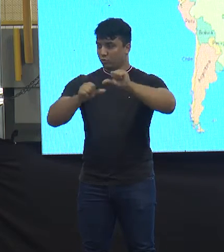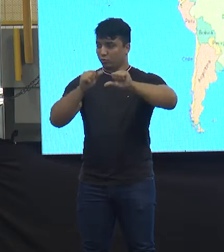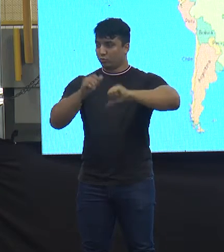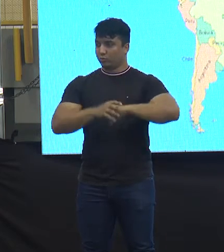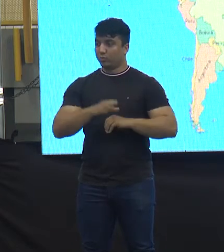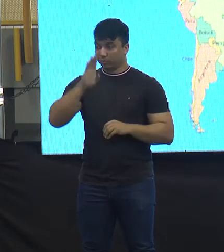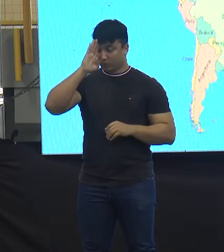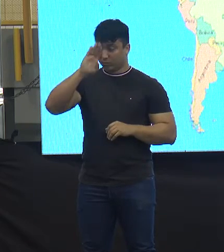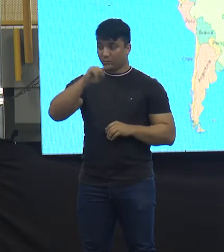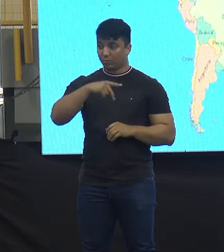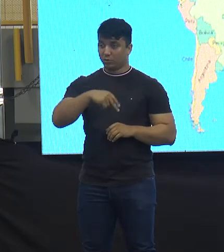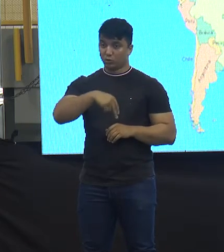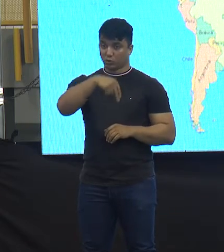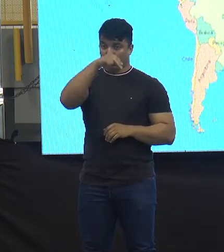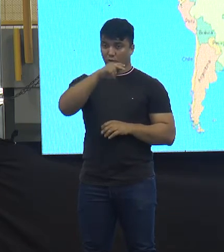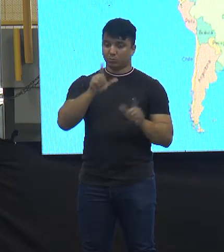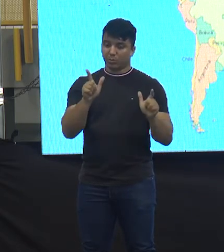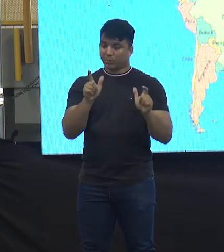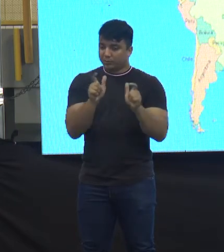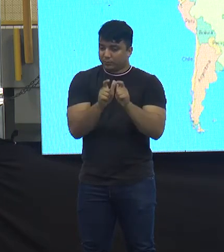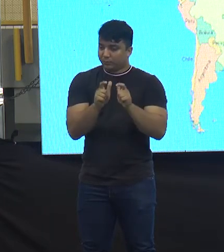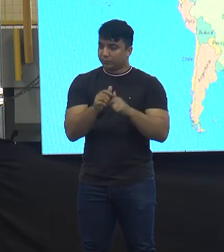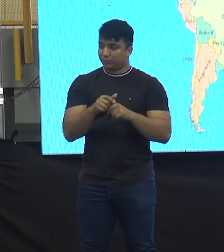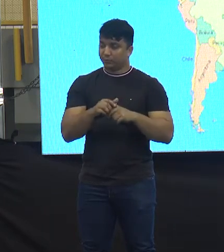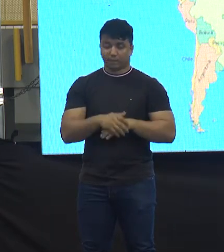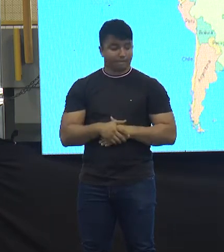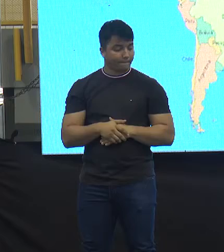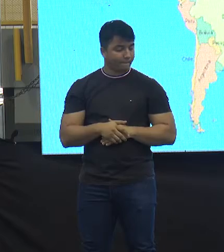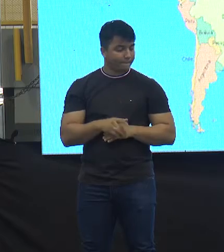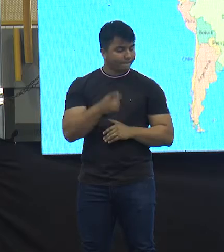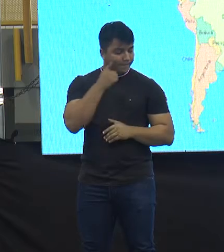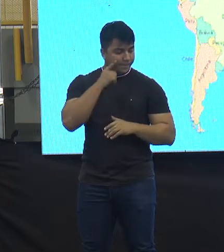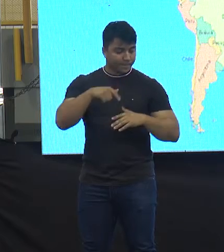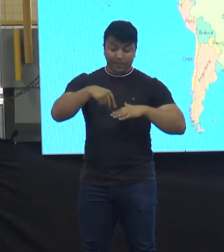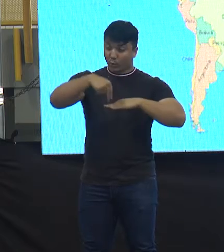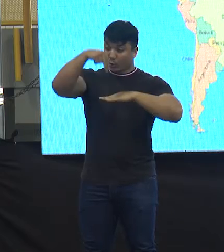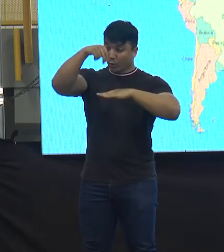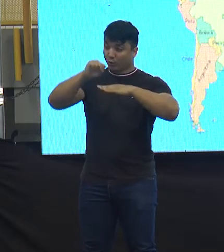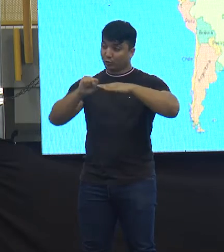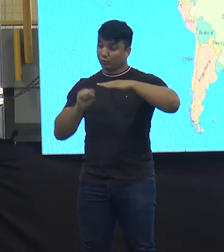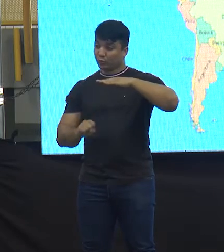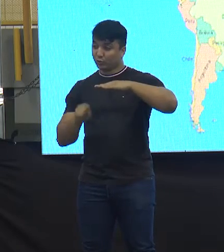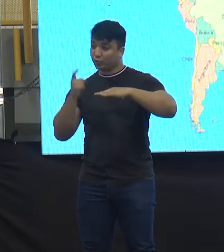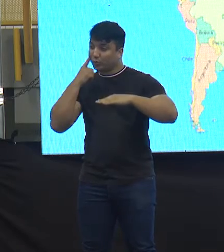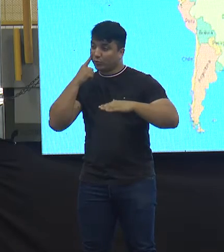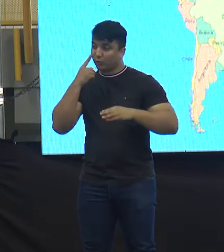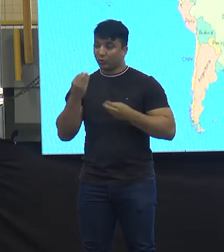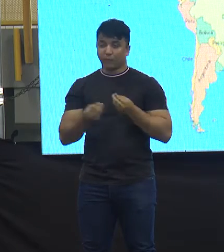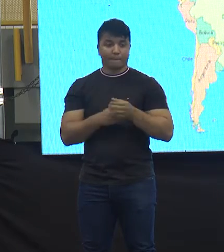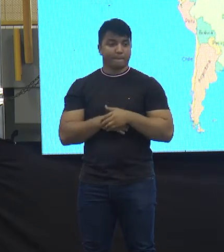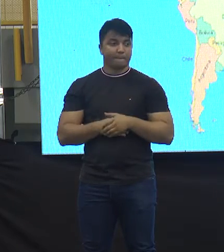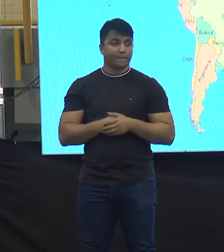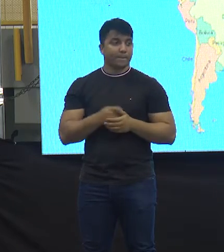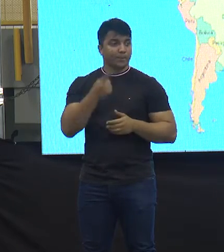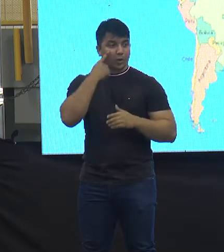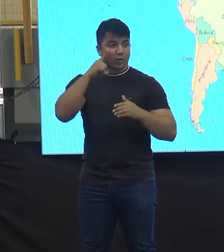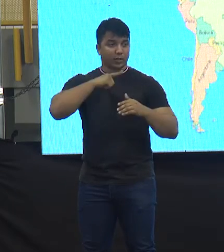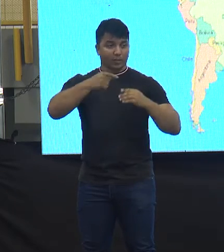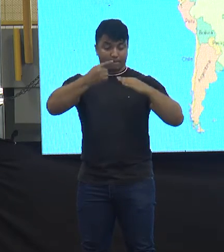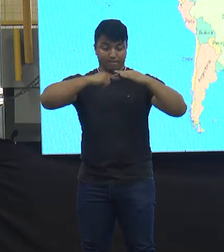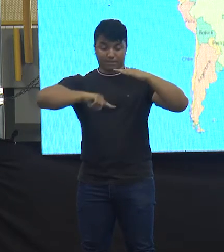continentes, principalmente no hemisfério norte. Agora, interessante, falei em hemisfério norte, falei em hemisfério sul. Observe aqui